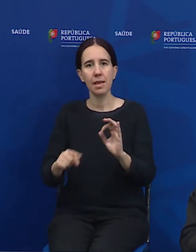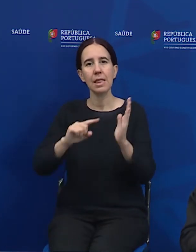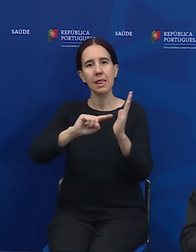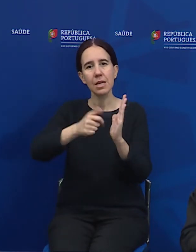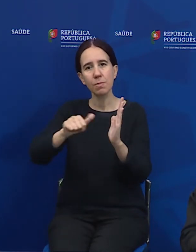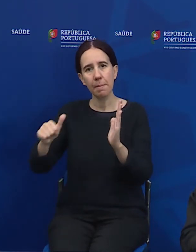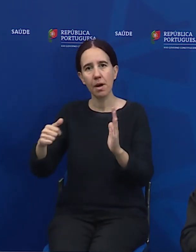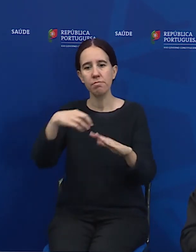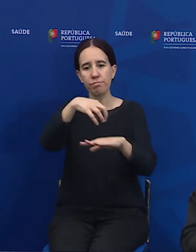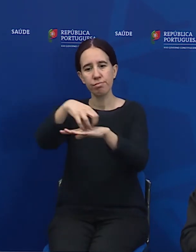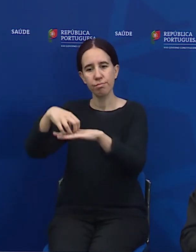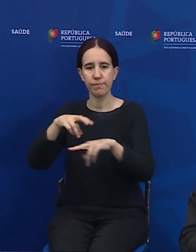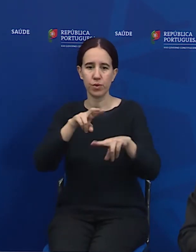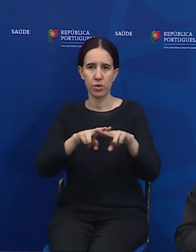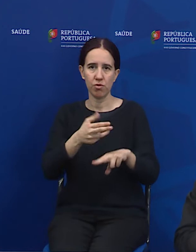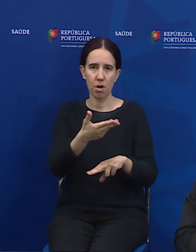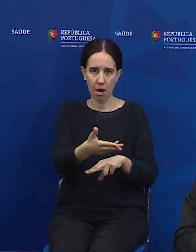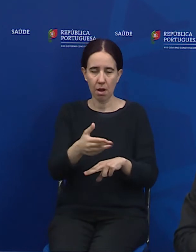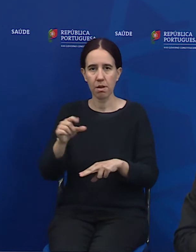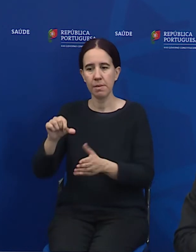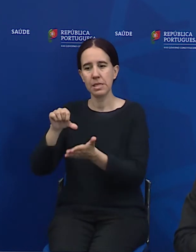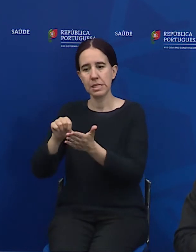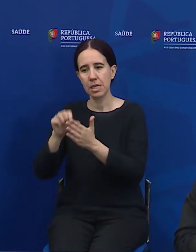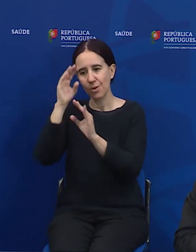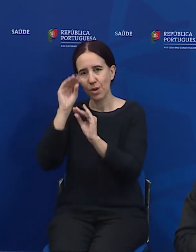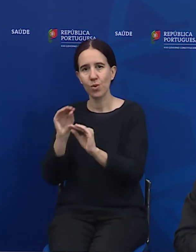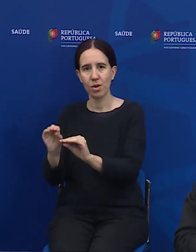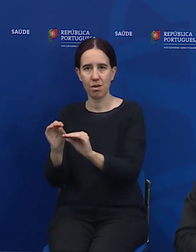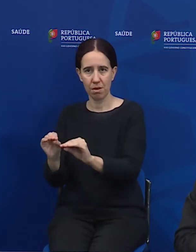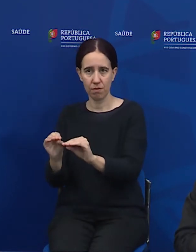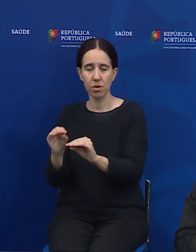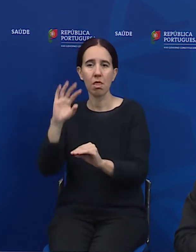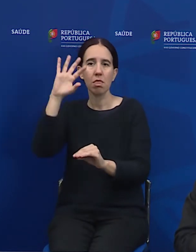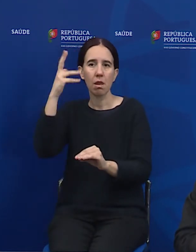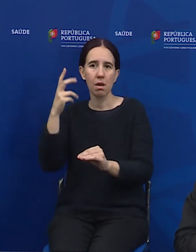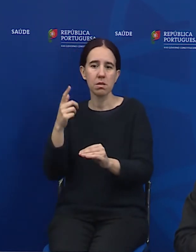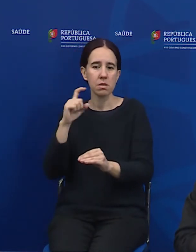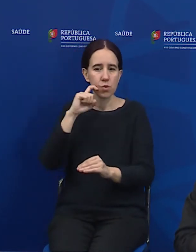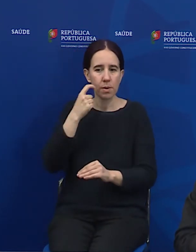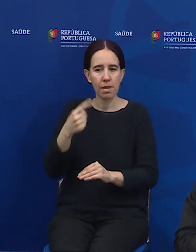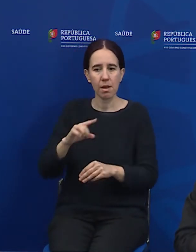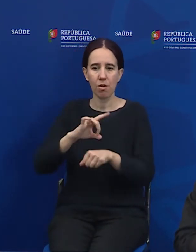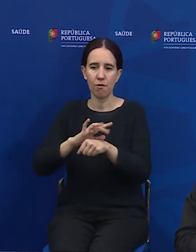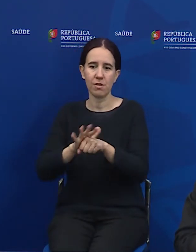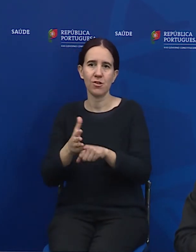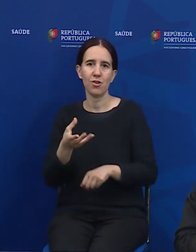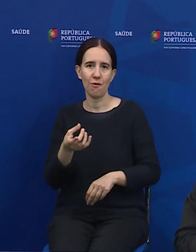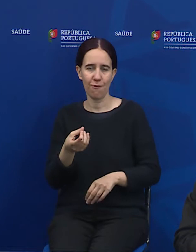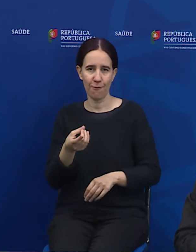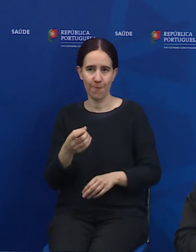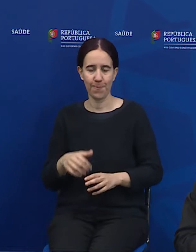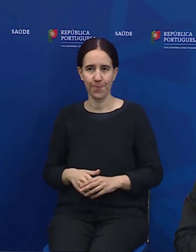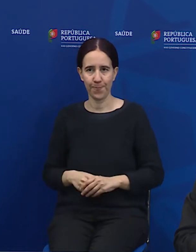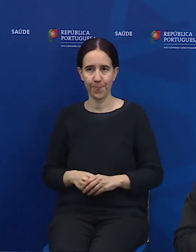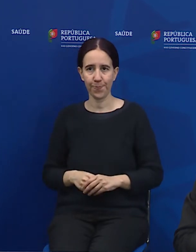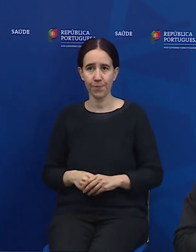testagem nos estabelecimentos prisionais e centros educativos em caso de haver suspeita de que houve 19